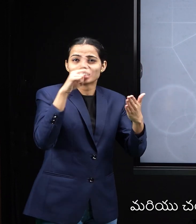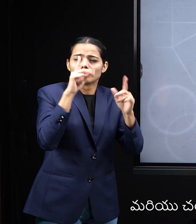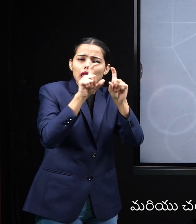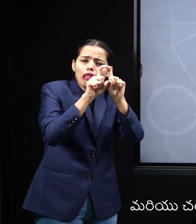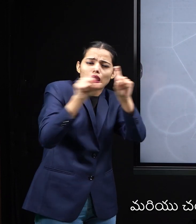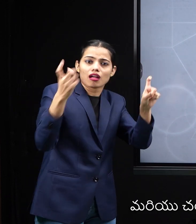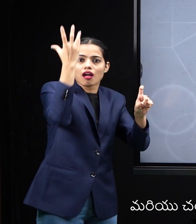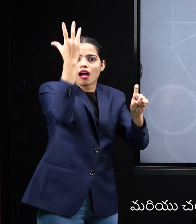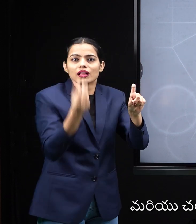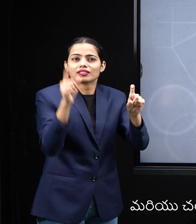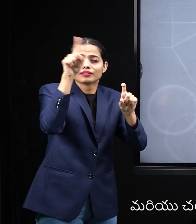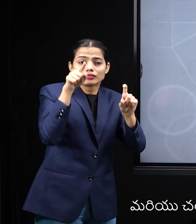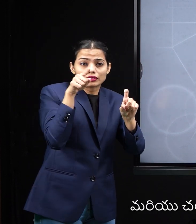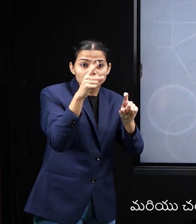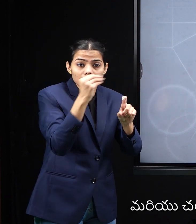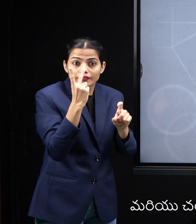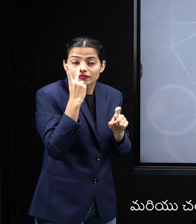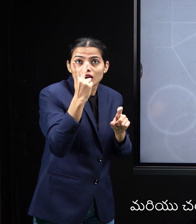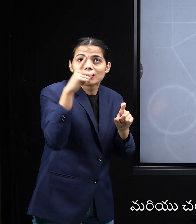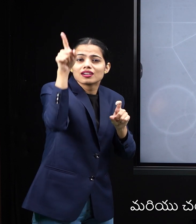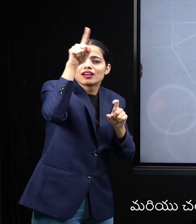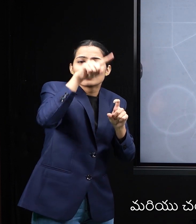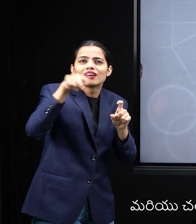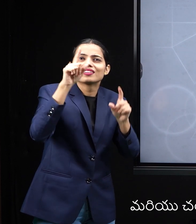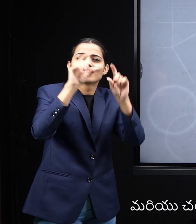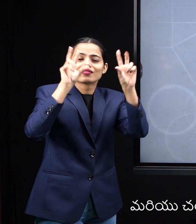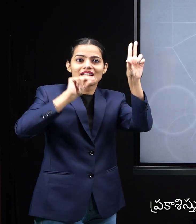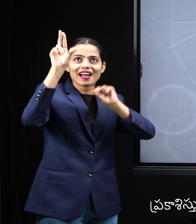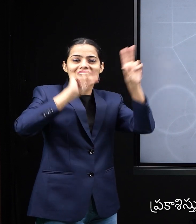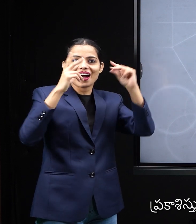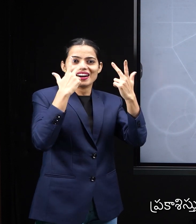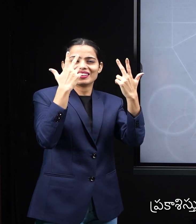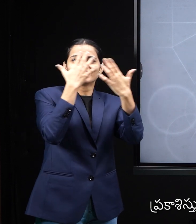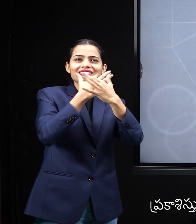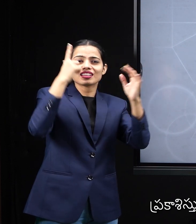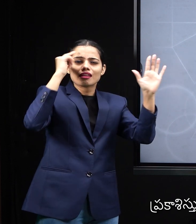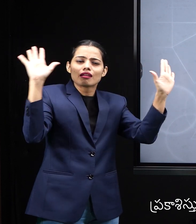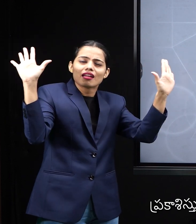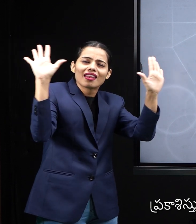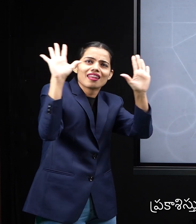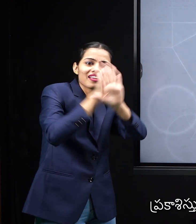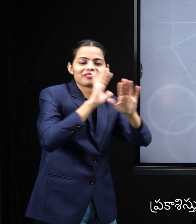మరియు చంద్రుడు ఆకాశంలో ప్రకాశవంతంగా ప్రకాశిస్తున్నట్లు మీరు